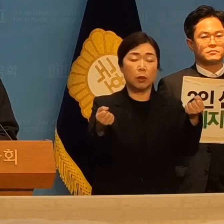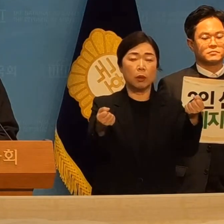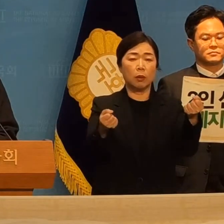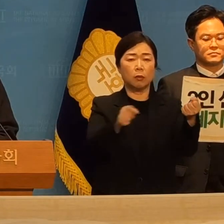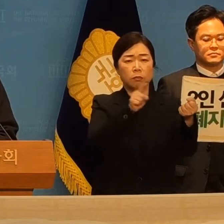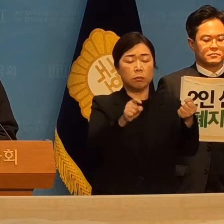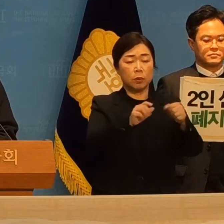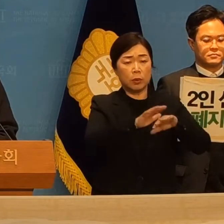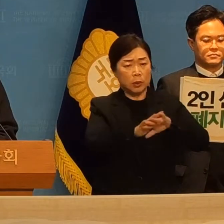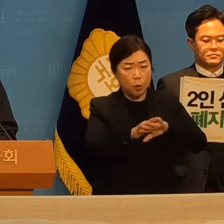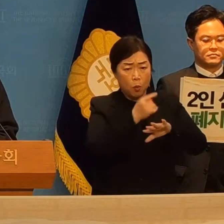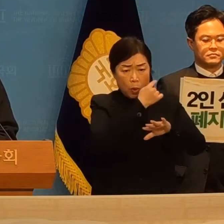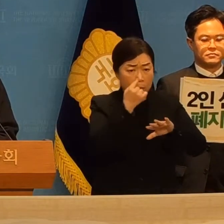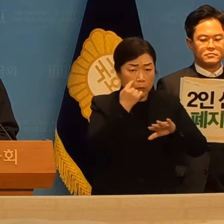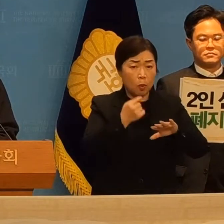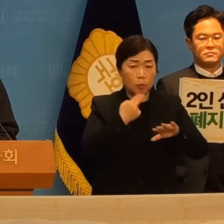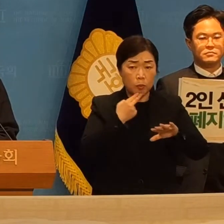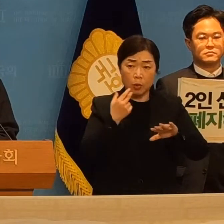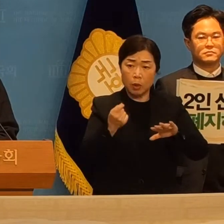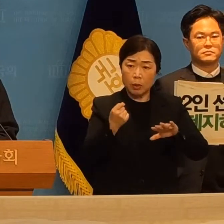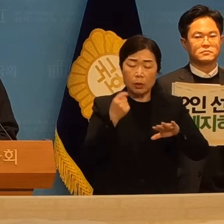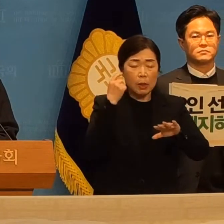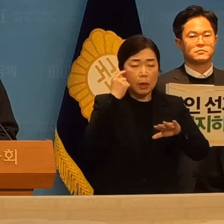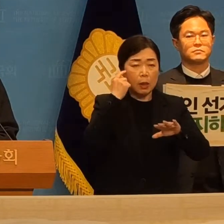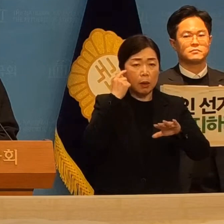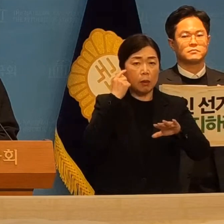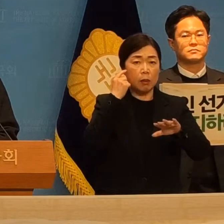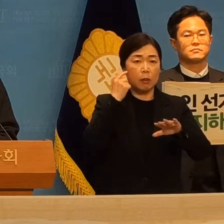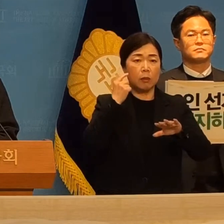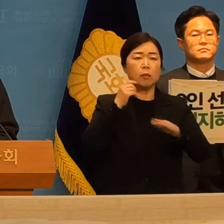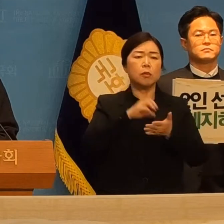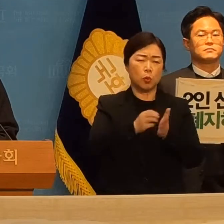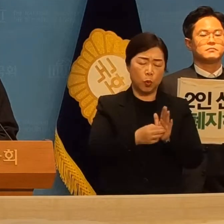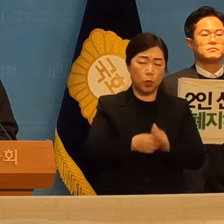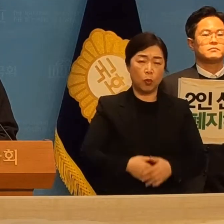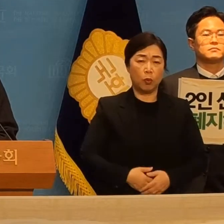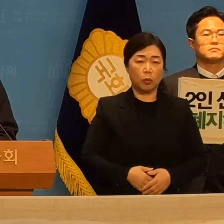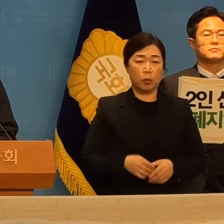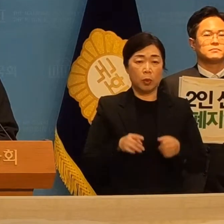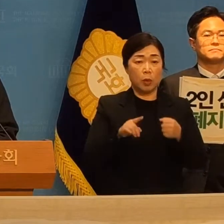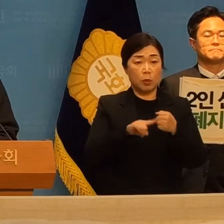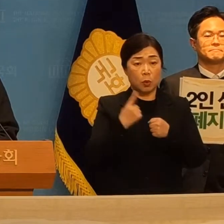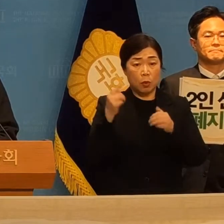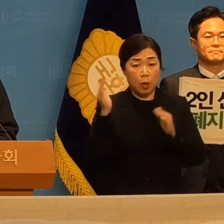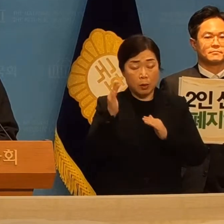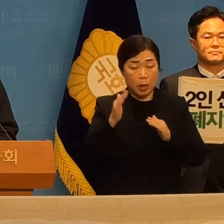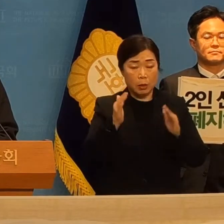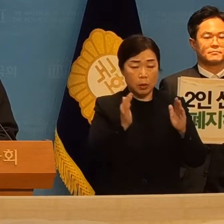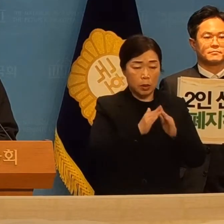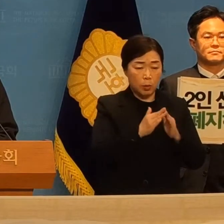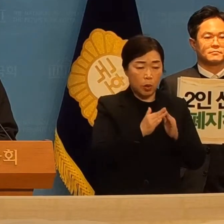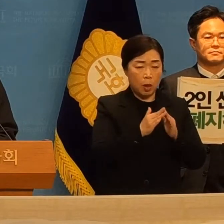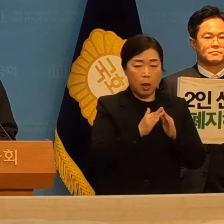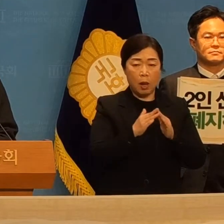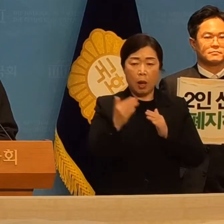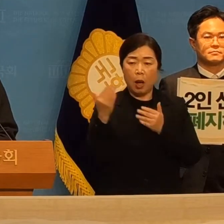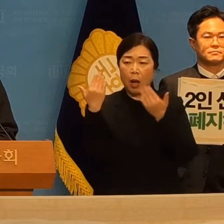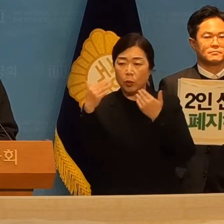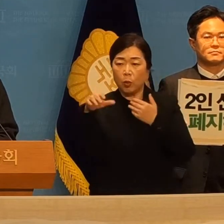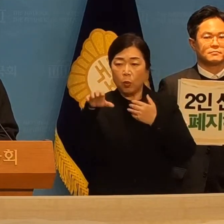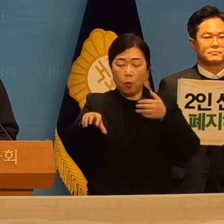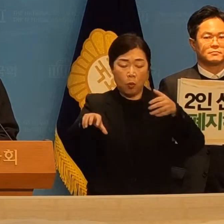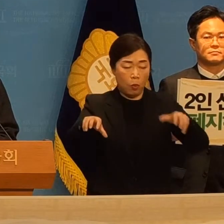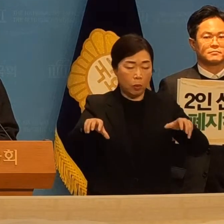지도 확인을 잘 못한 것이 아닌가 생각이 들 정도입니다. 초등학생들의 집과 학교가 각기 다른 선거구가 되는